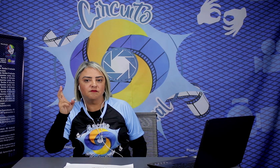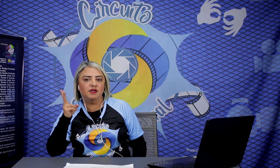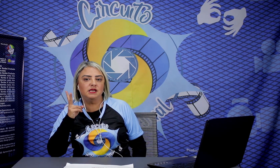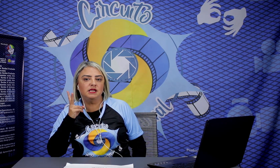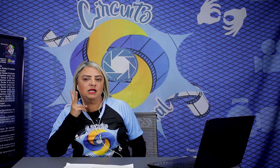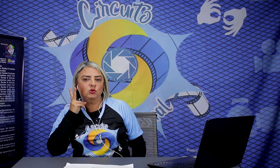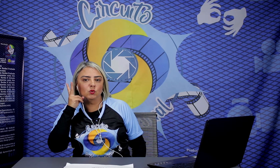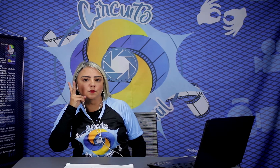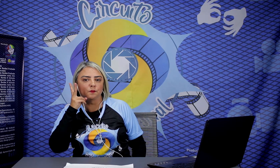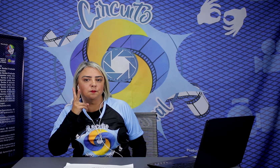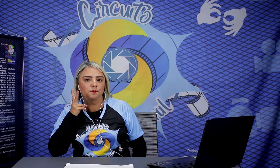vereador,